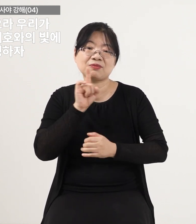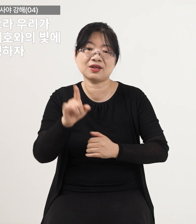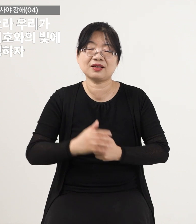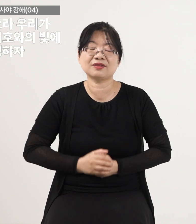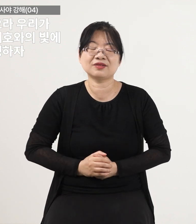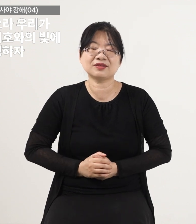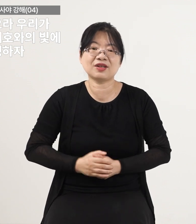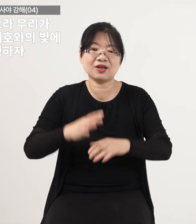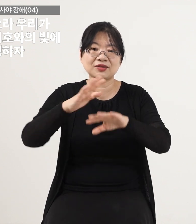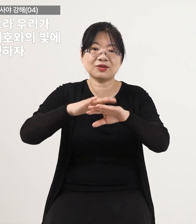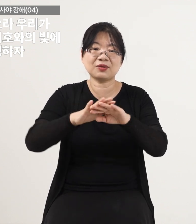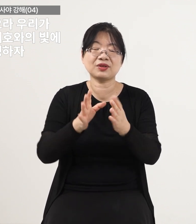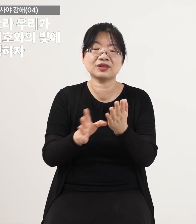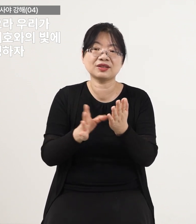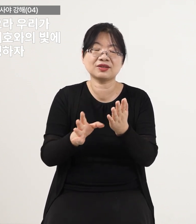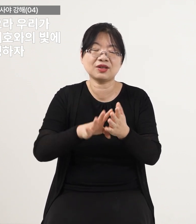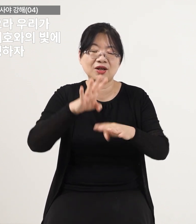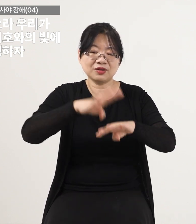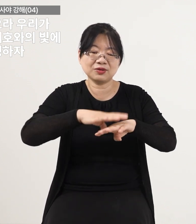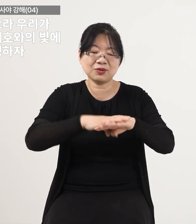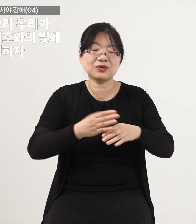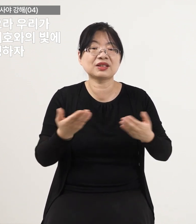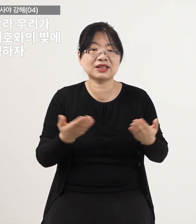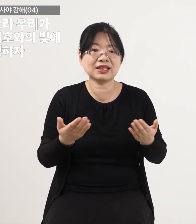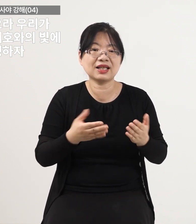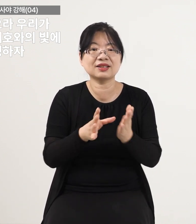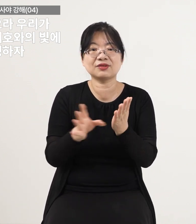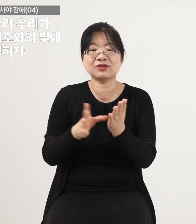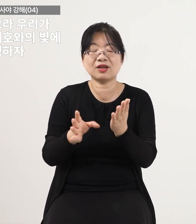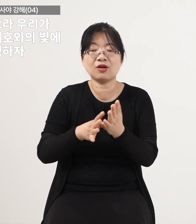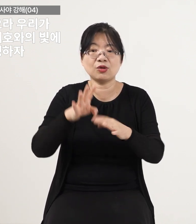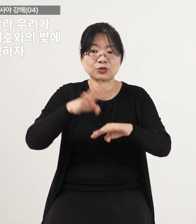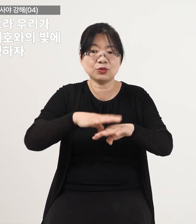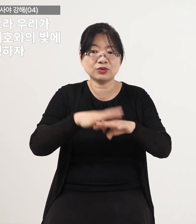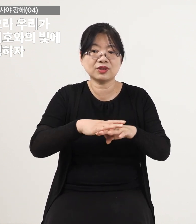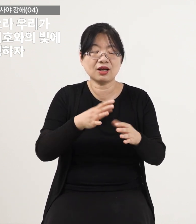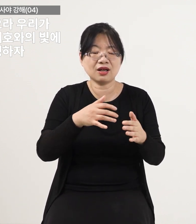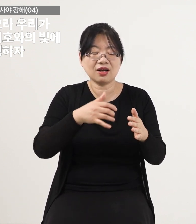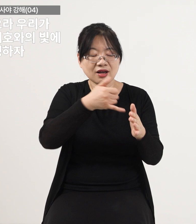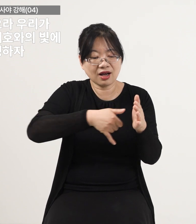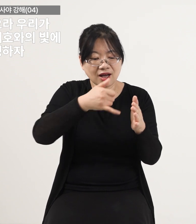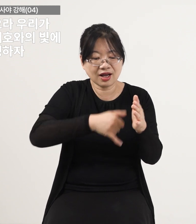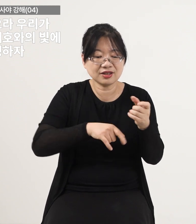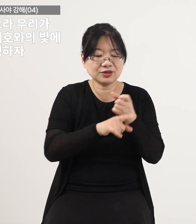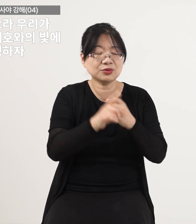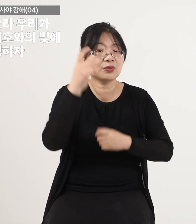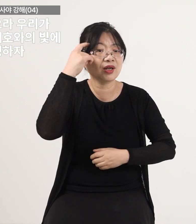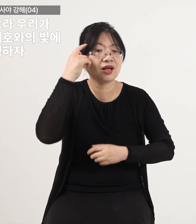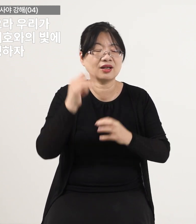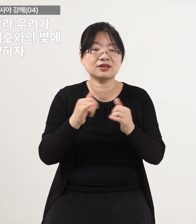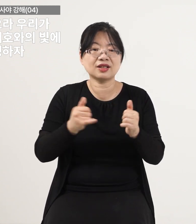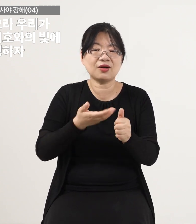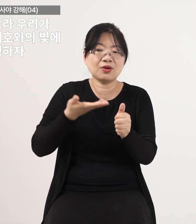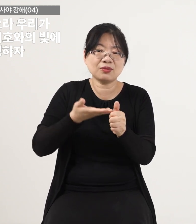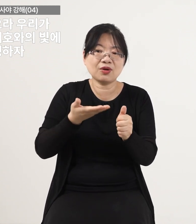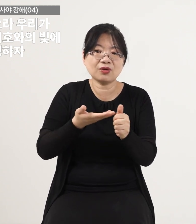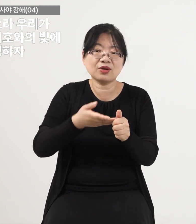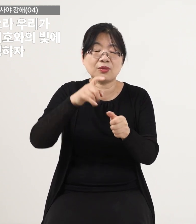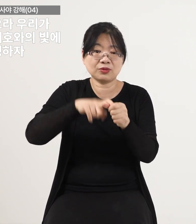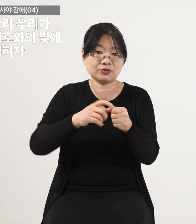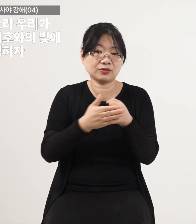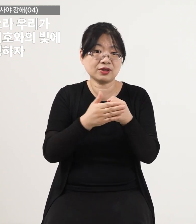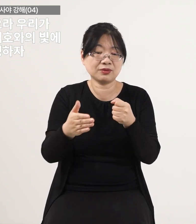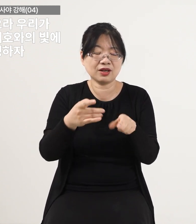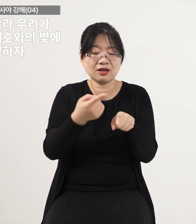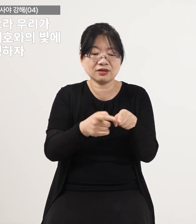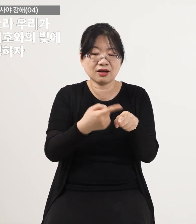그 농기구는 농사 짓는 기구란 말이에요. 농사는 왜 지어요? 사람을 먹여 살리려고 지어요.